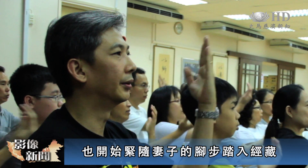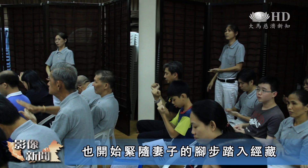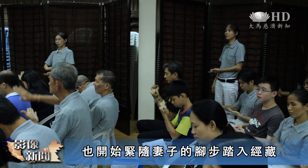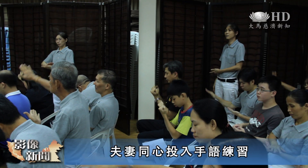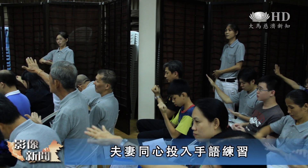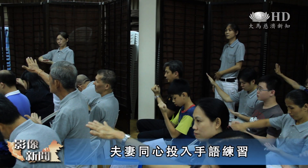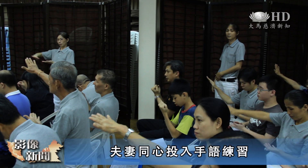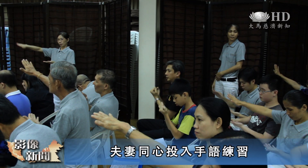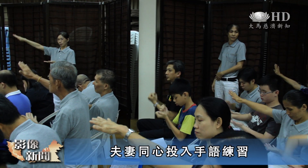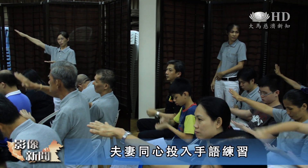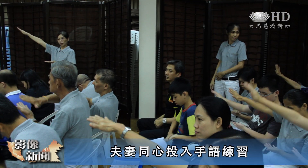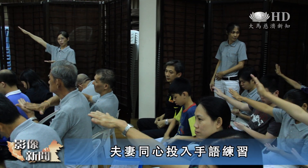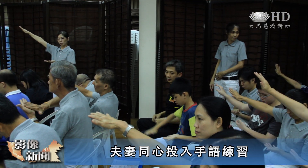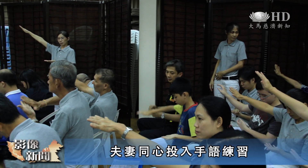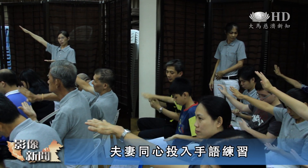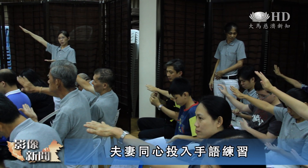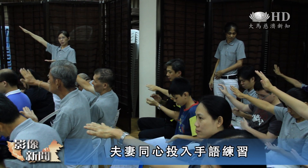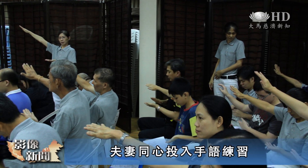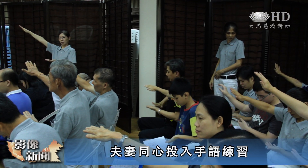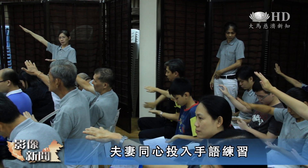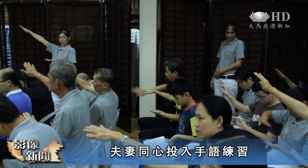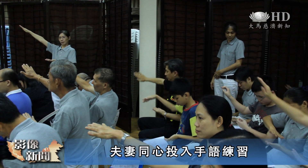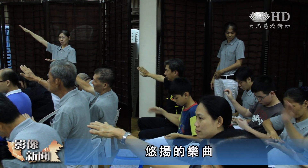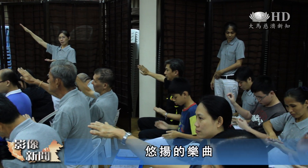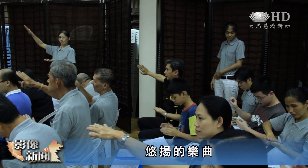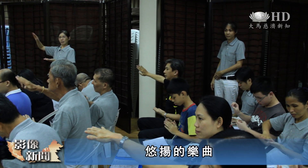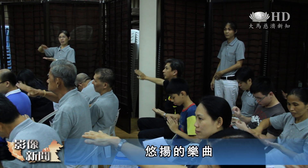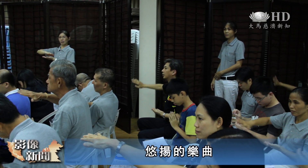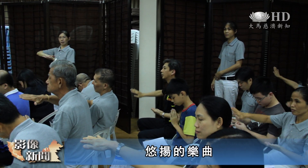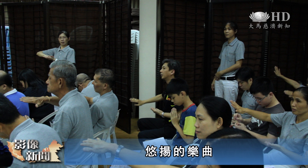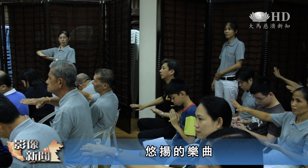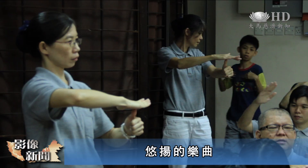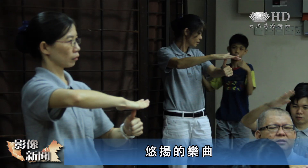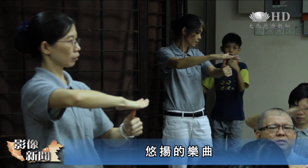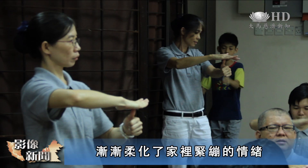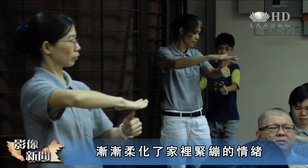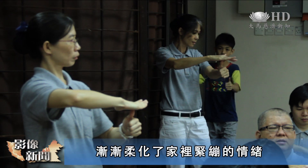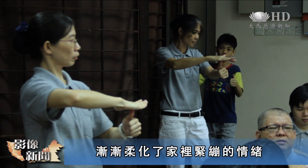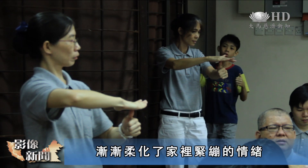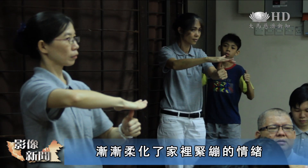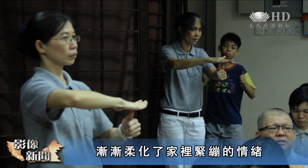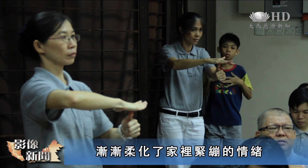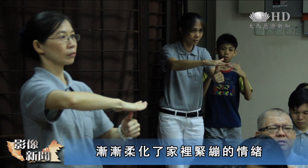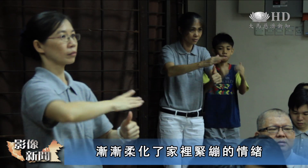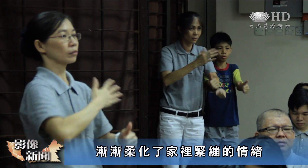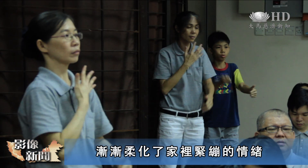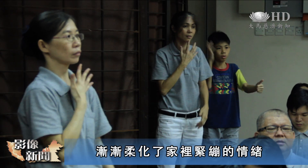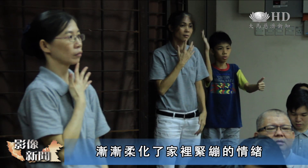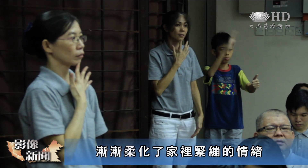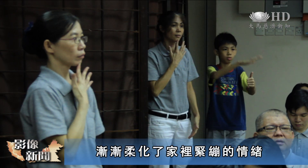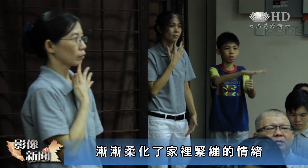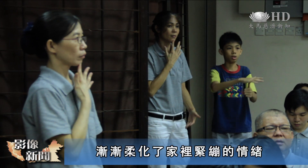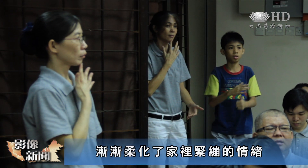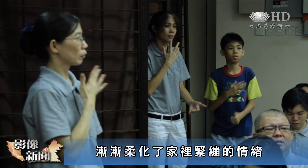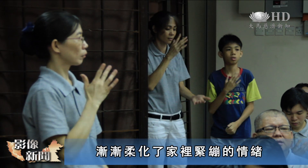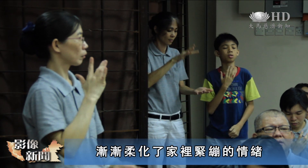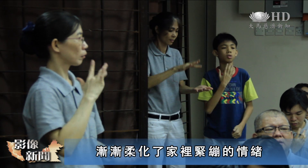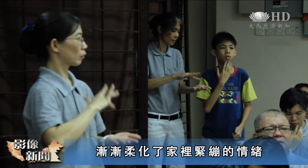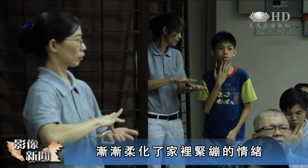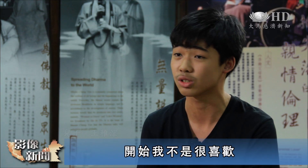藏，夫妻同心投入手语练习。悠扬的乐曲渐渐柔化了家里紧绷的情绪。 开始我不